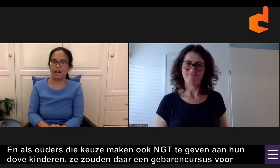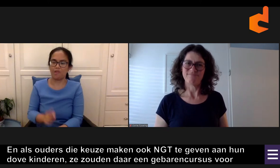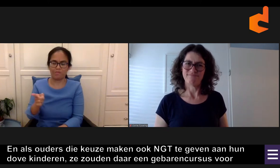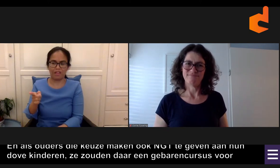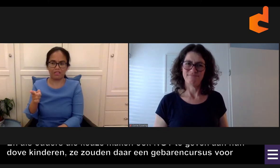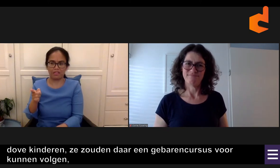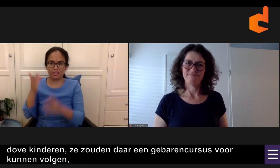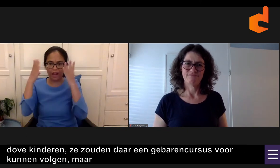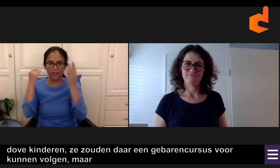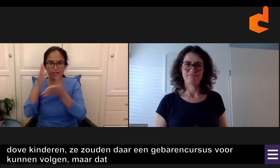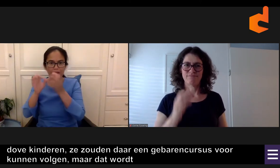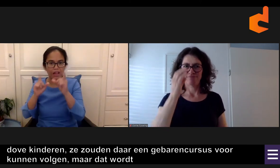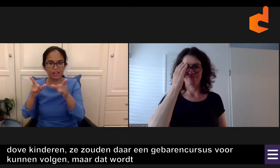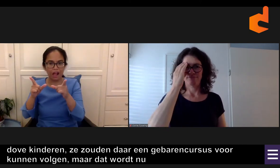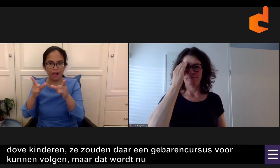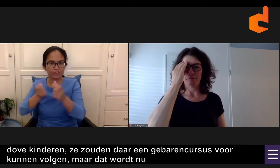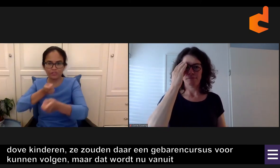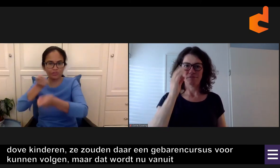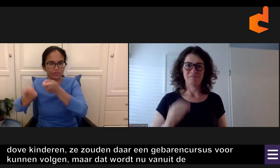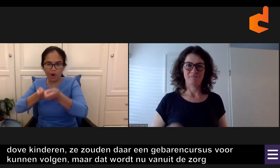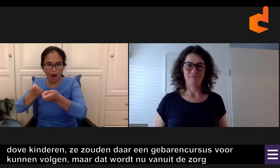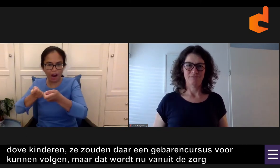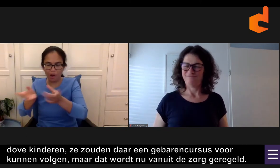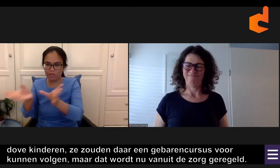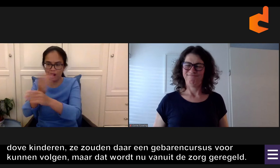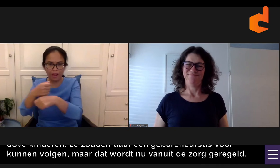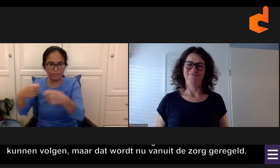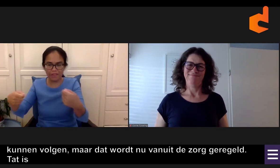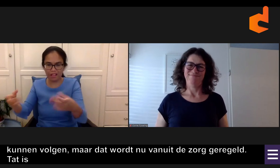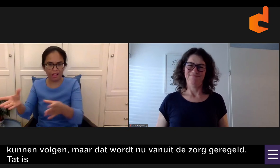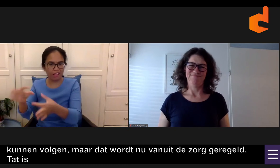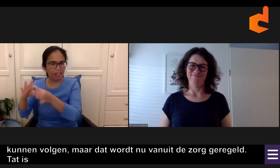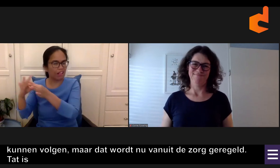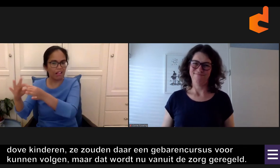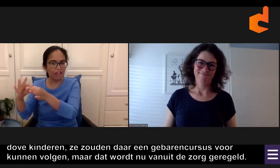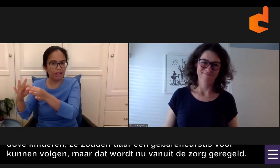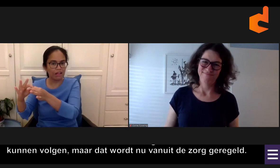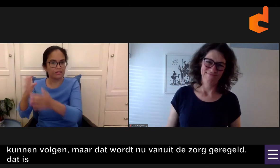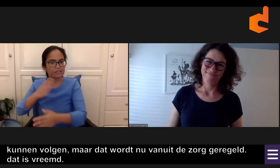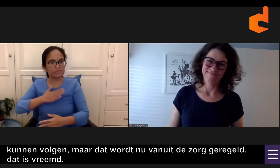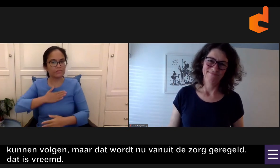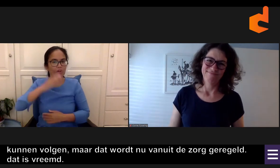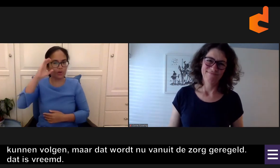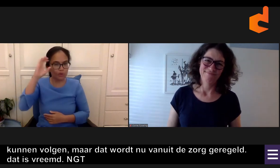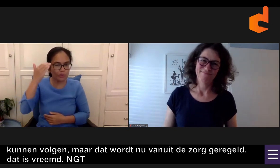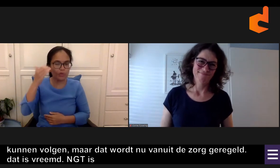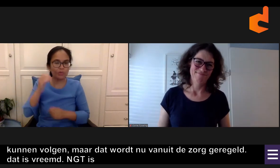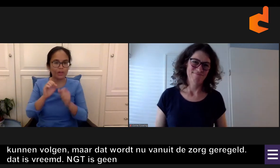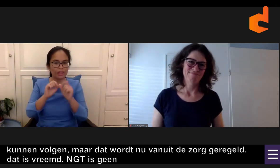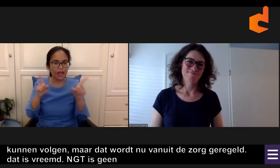best vreemd. Ja. Want Nederlandse gebarentaal is geen hulpmiddel, is niet onderdeel van de zorg. Dat